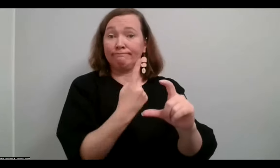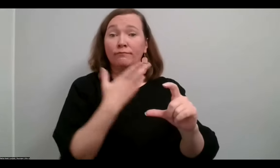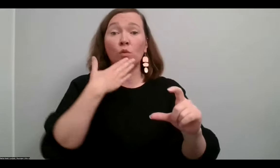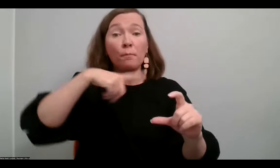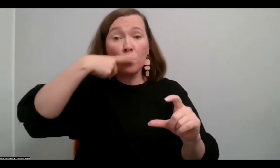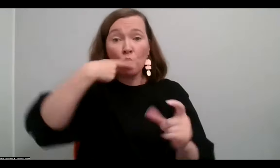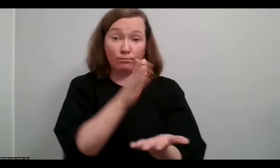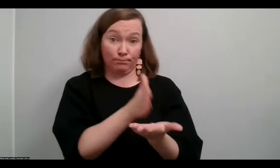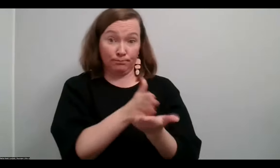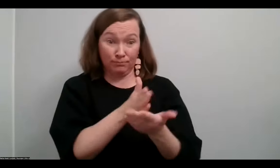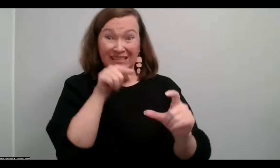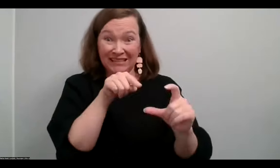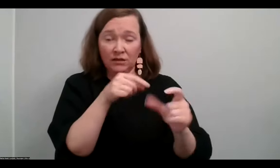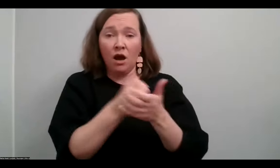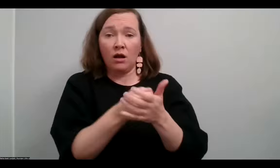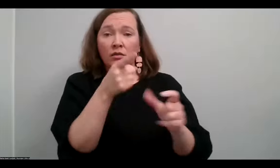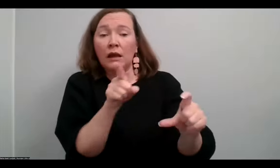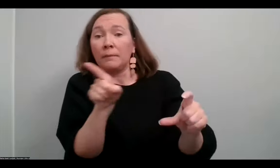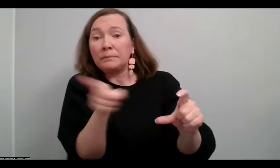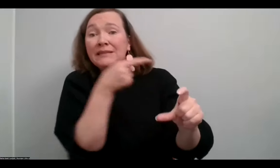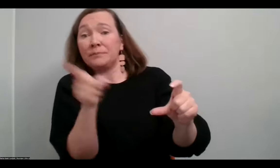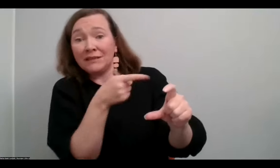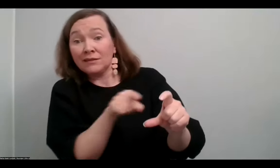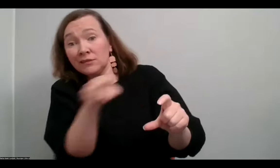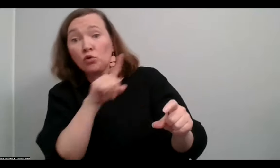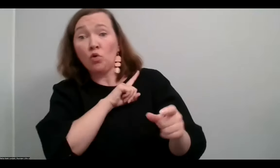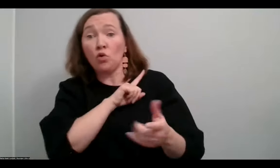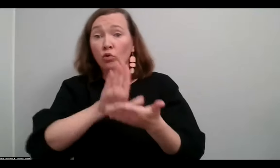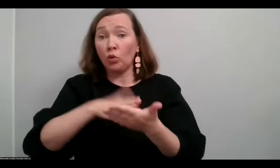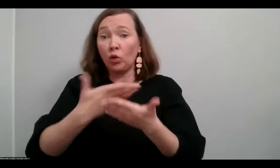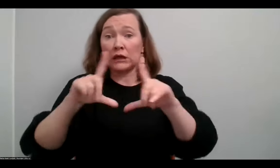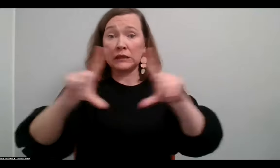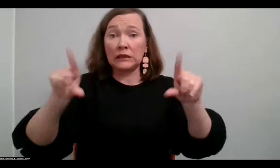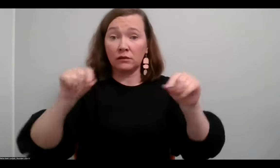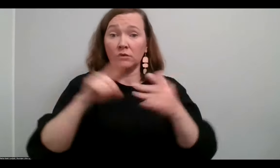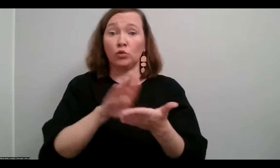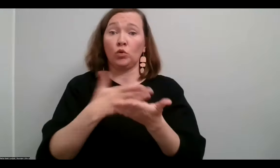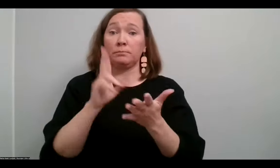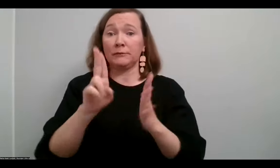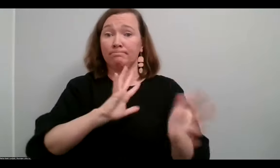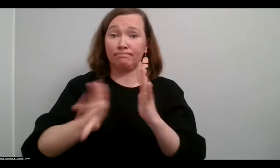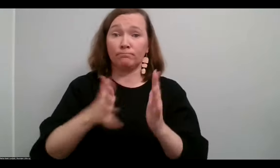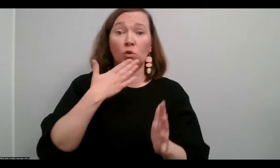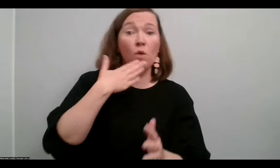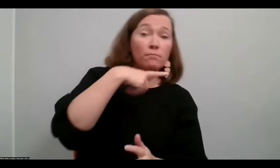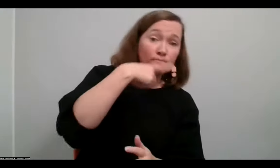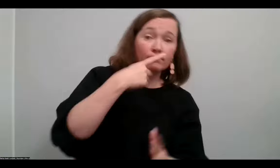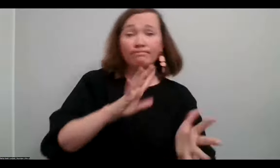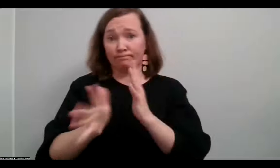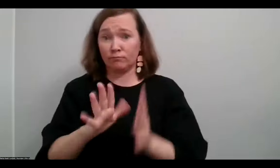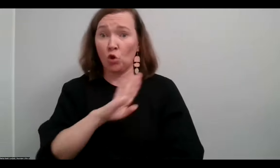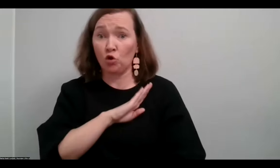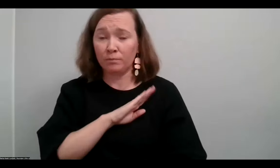kännykällä, niin sieltä saa sitten puhujan näkyviin ja sitten selaamalla hieman saa tulkitkin sieltä